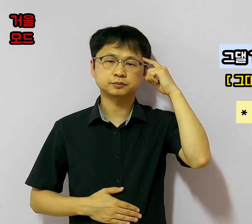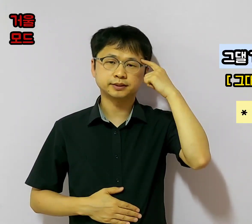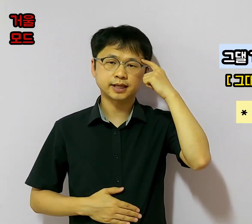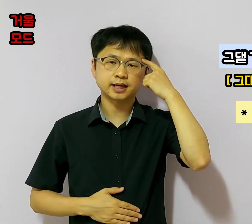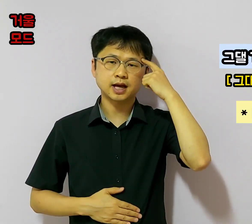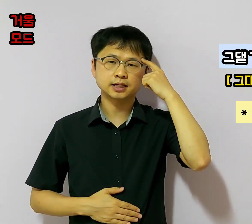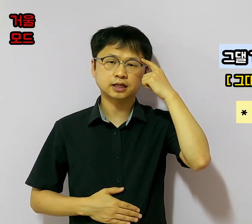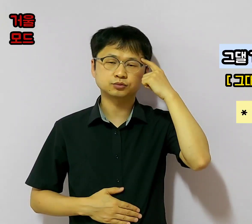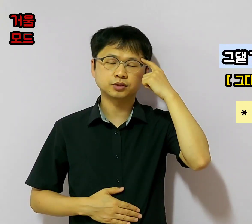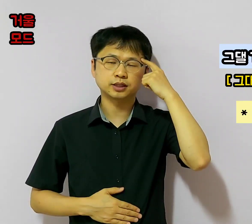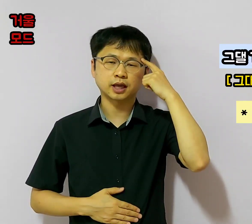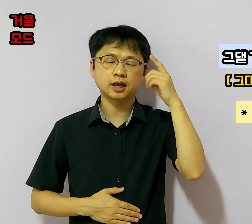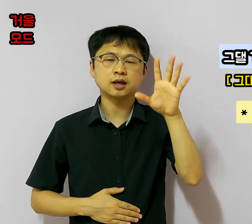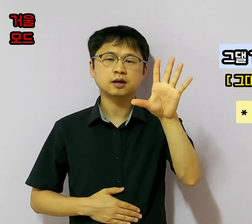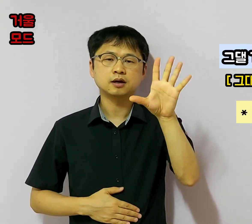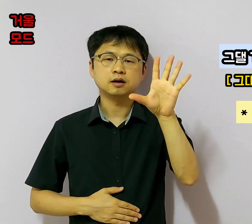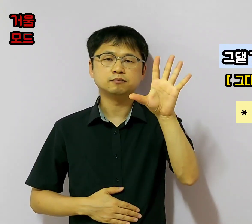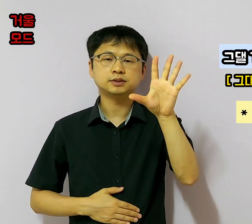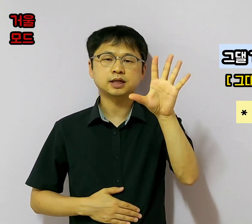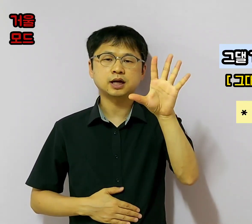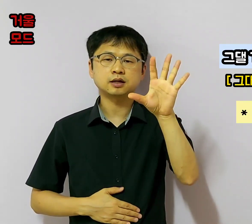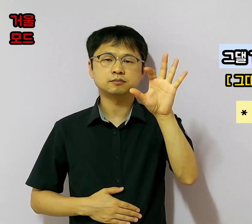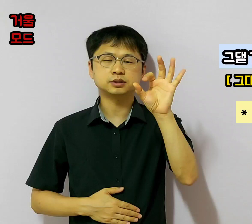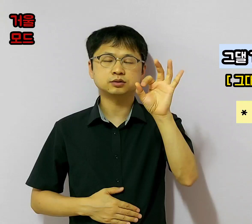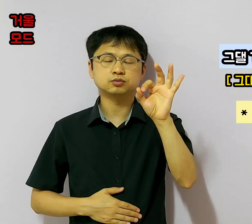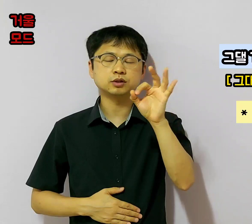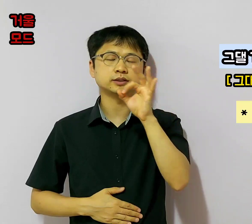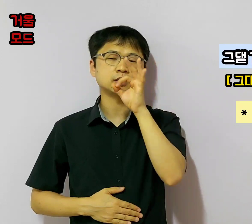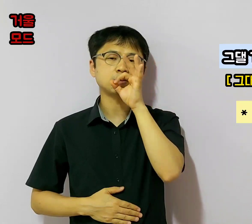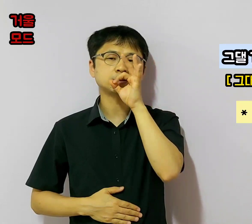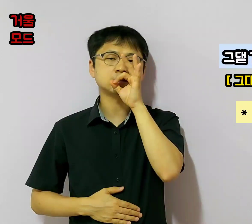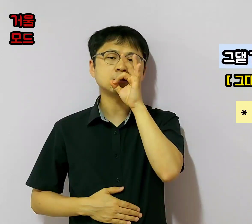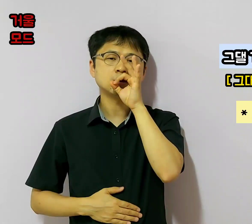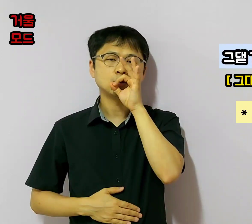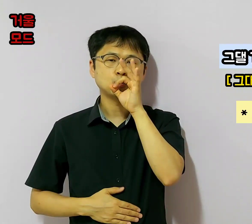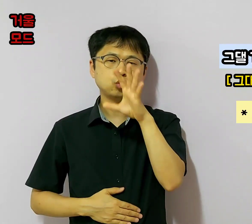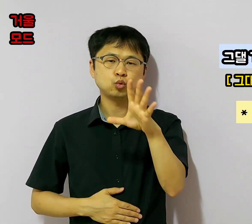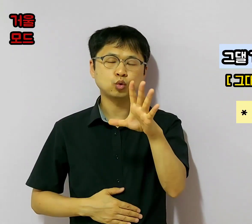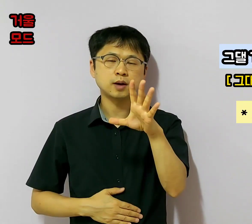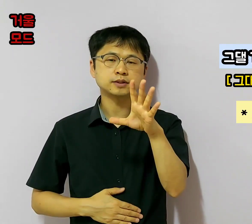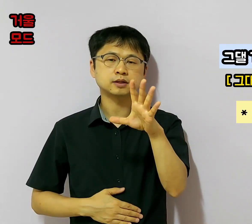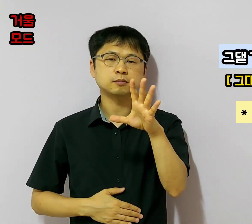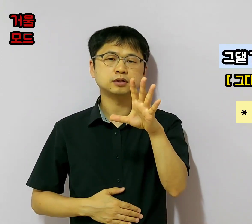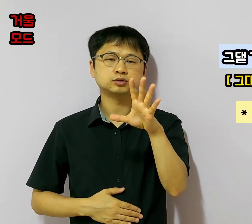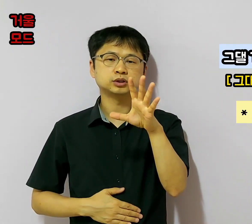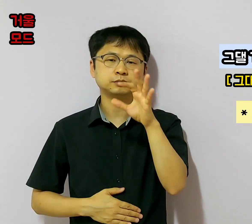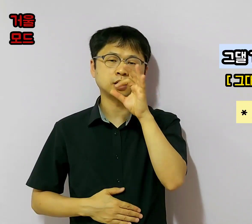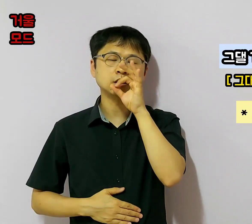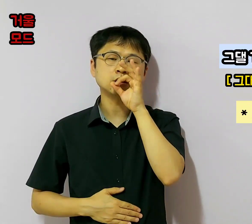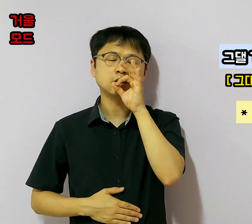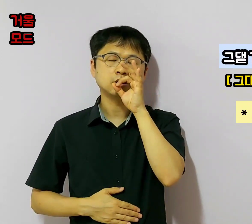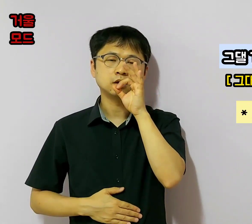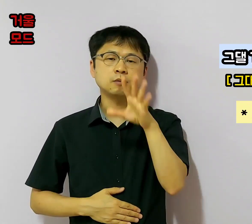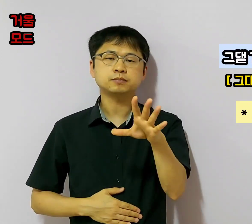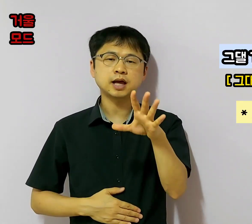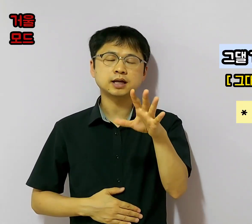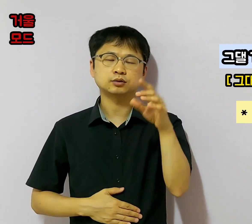짚어주시면 생각이라는 수어인데, 엄지랑 검지를 둥글게 해서 입 앞에서 후 하면서 벌려주시면 없다 라는